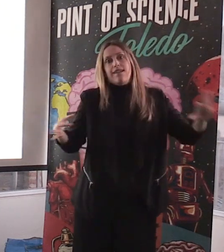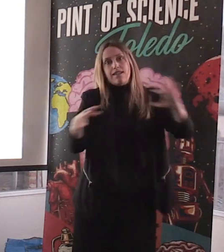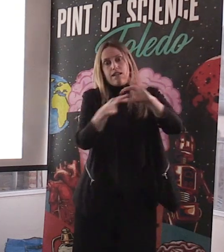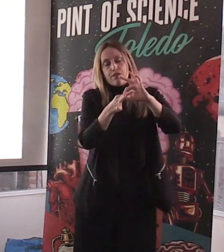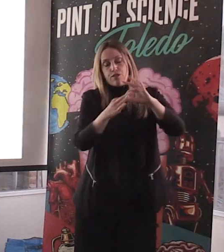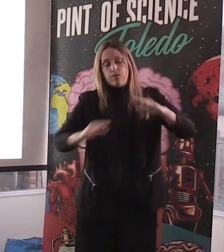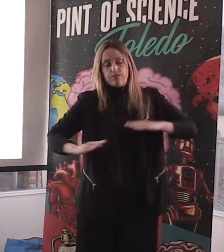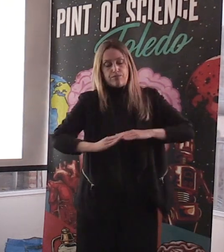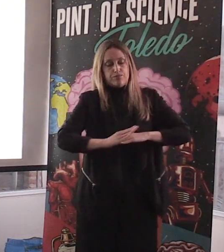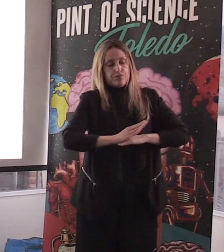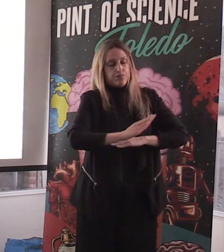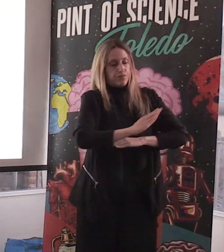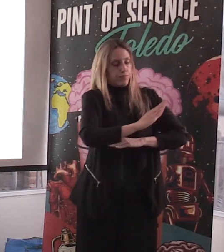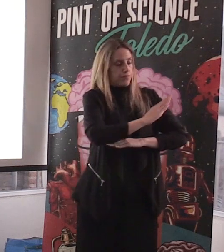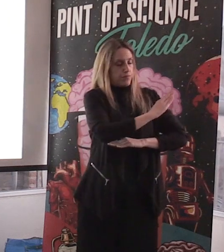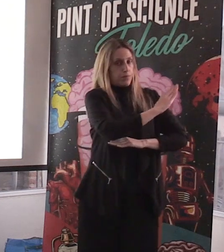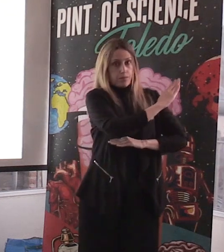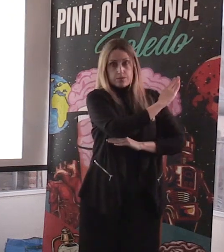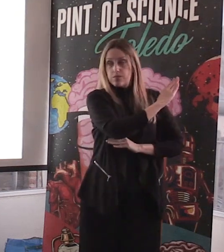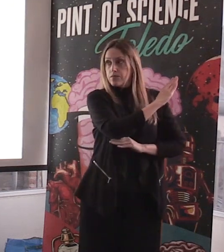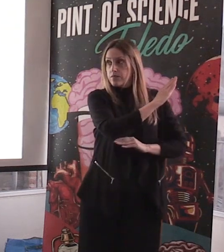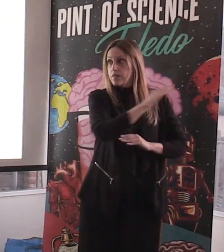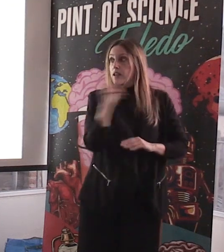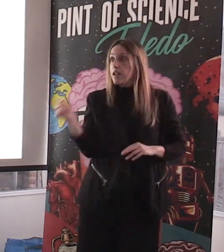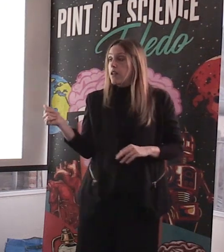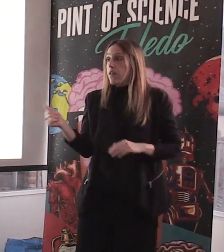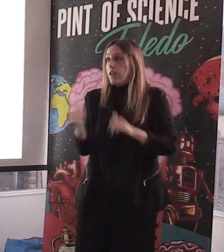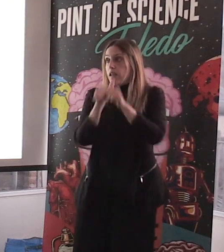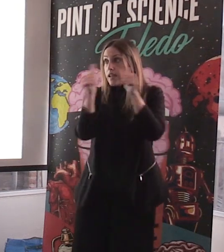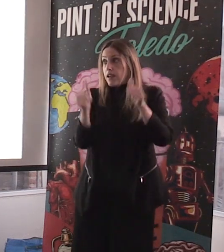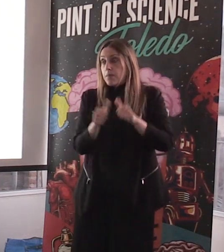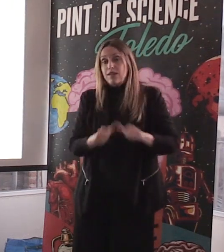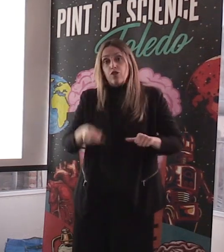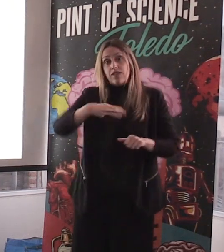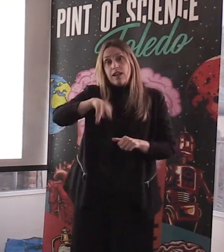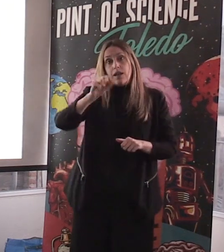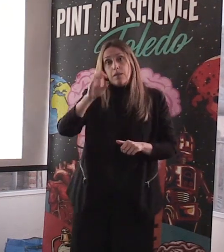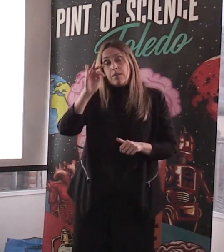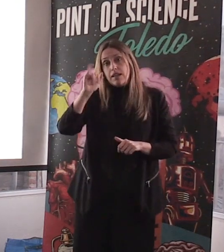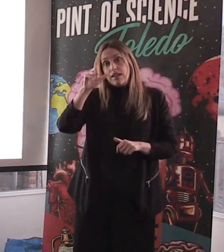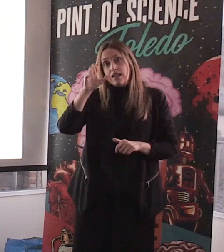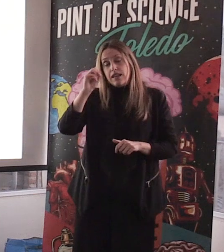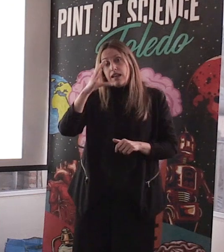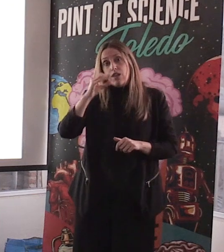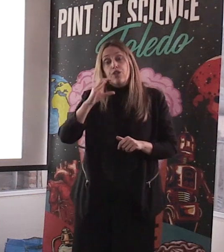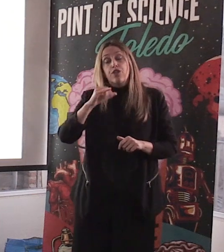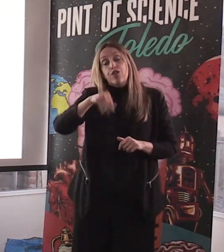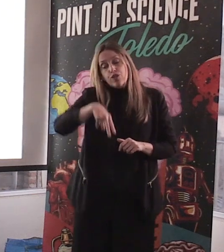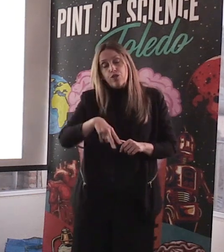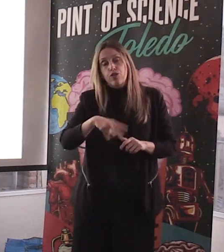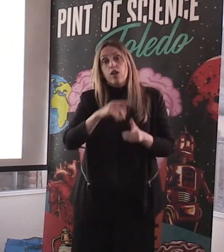en una regresión de esta línea. El patrón de la metilación cambia durante la vida.